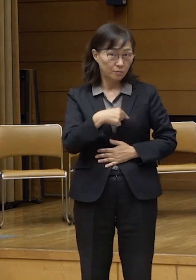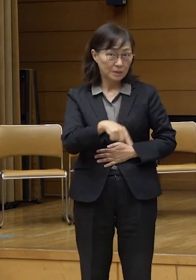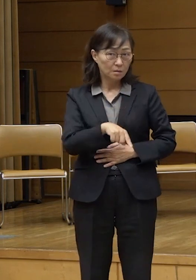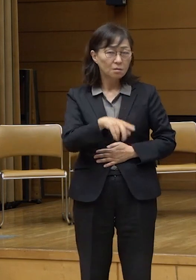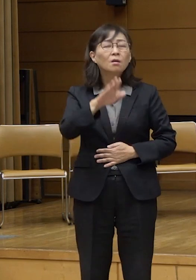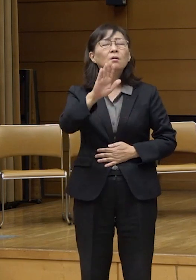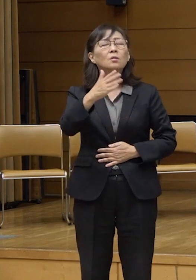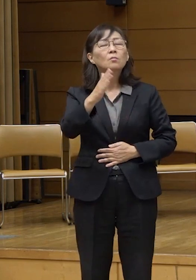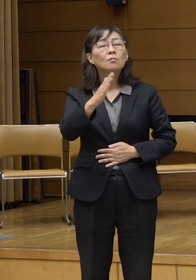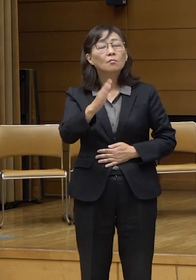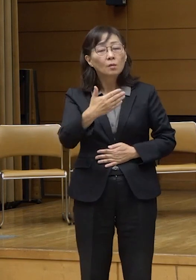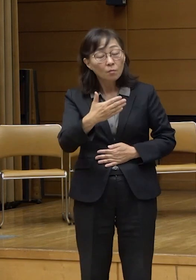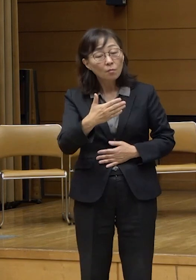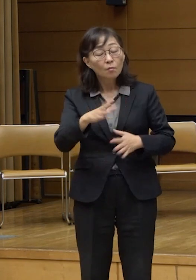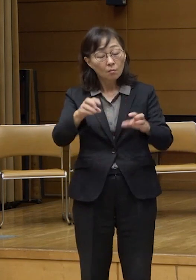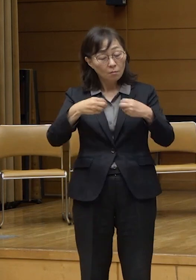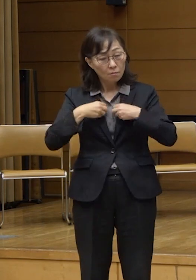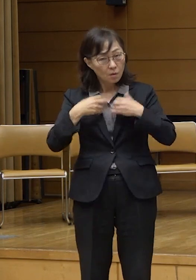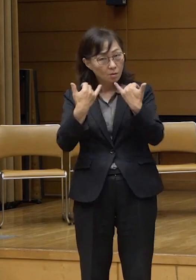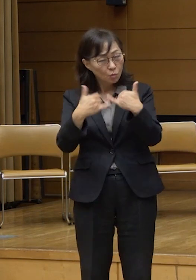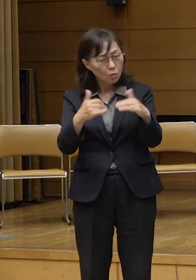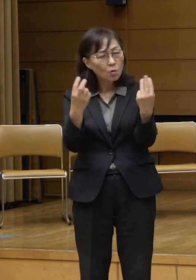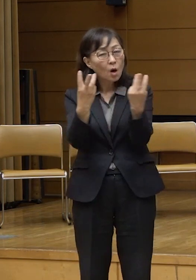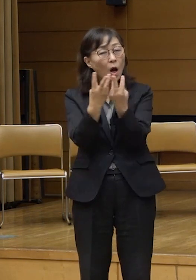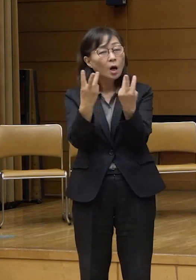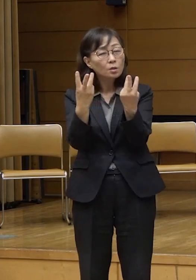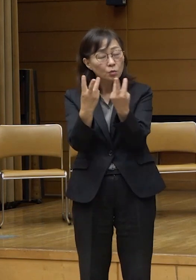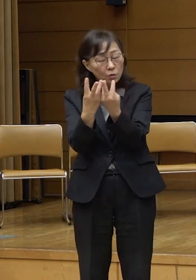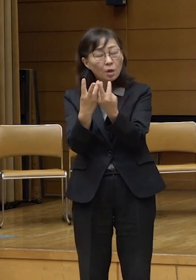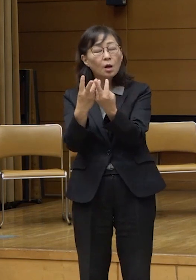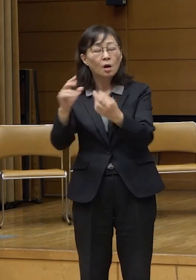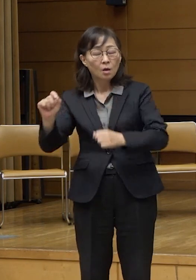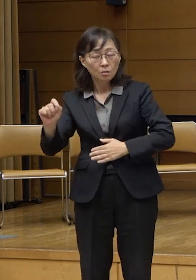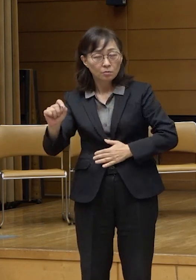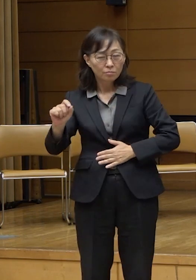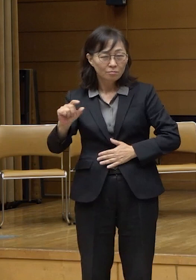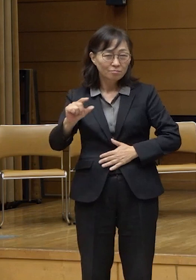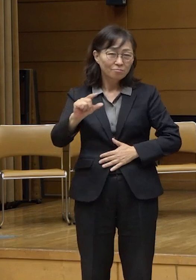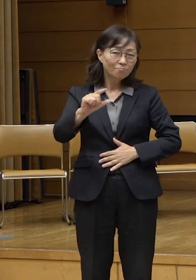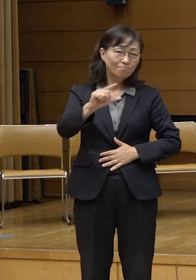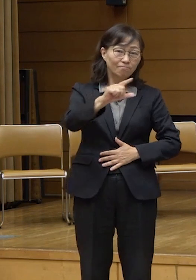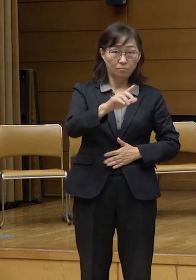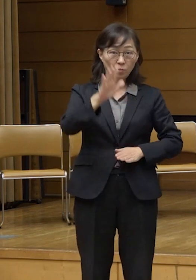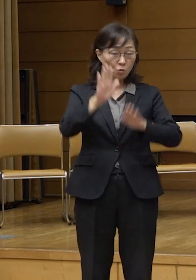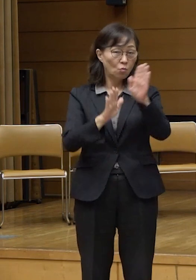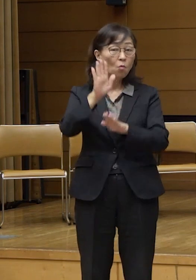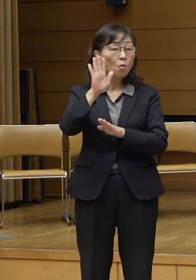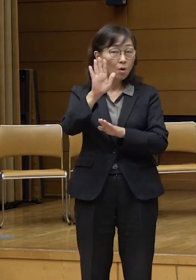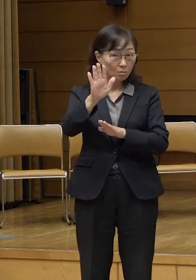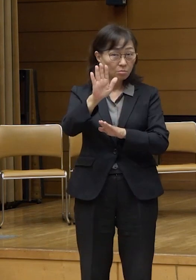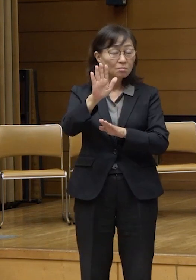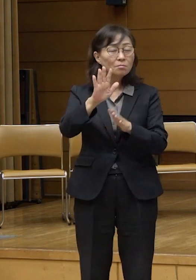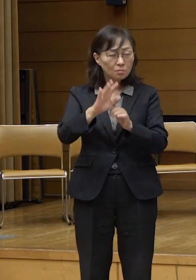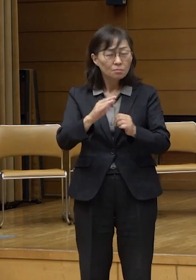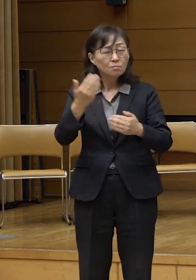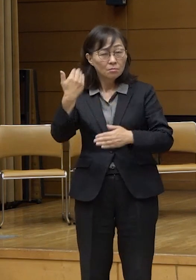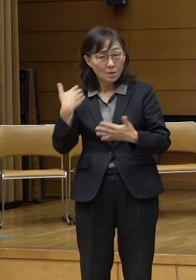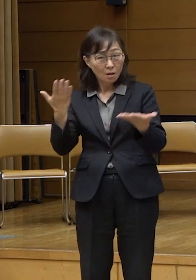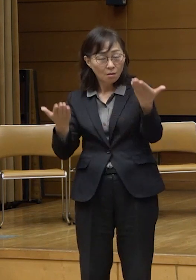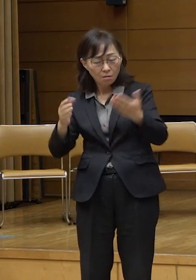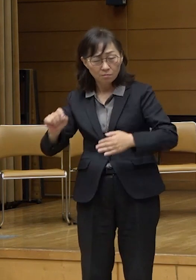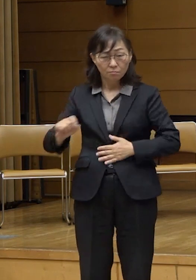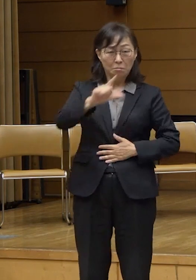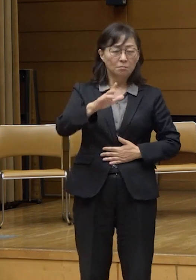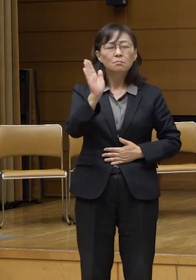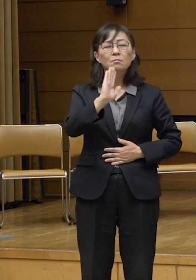ているという状況はございますけれども本当に緩やかだなというのがあったのでこれについては少し安心しているという状況があります